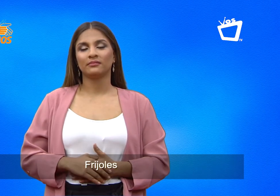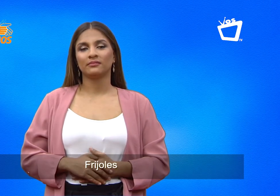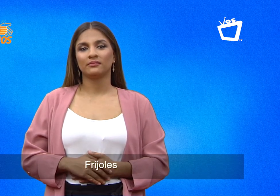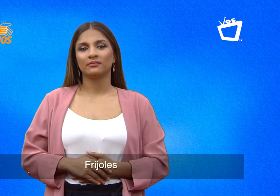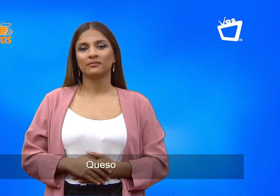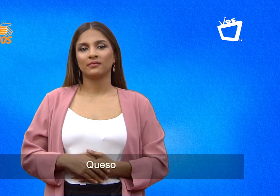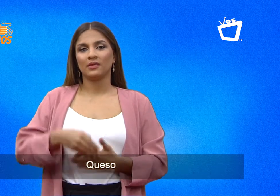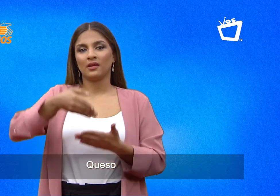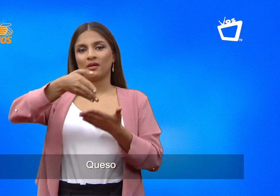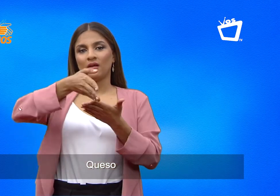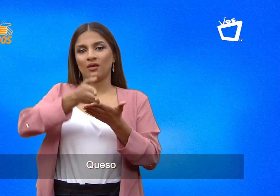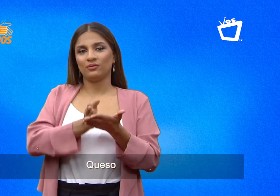Frijoles.